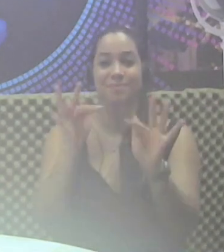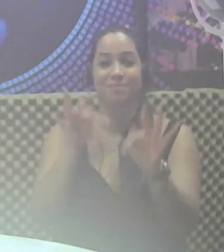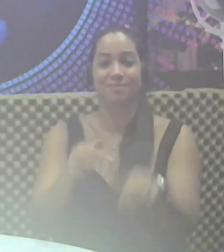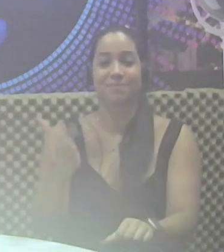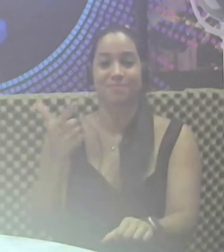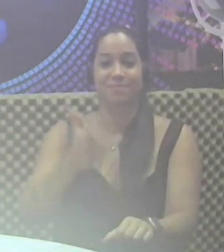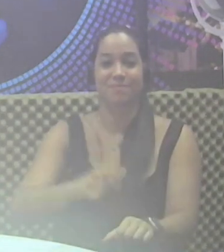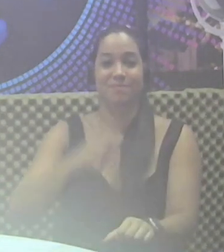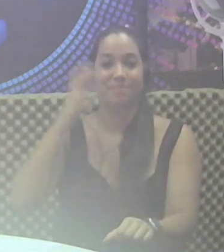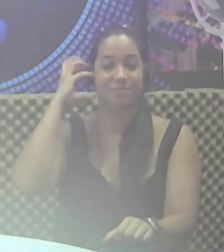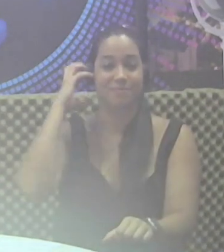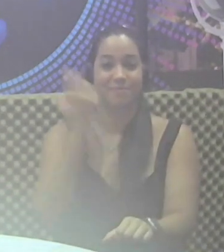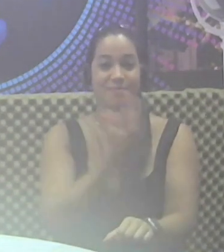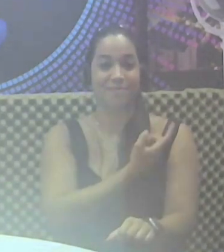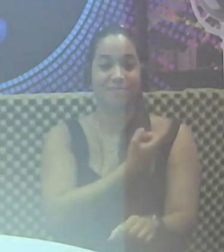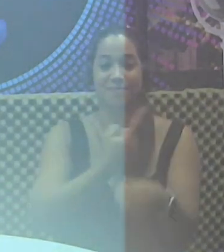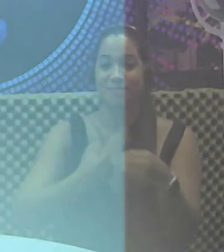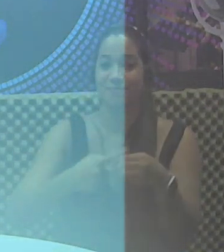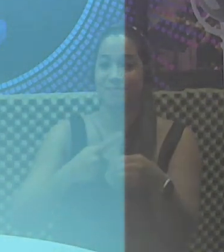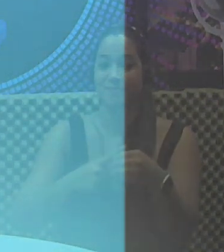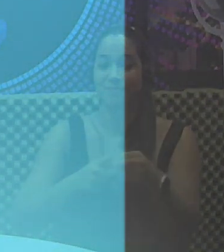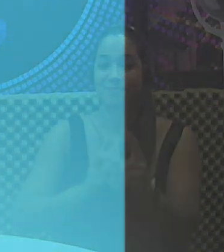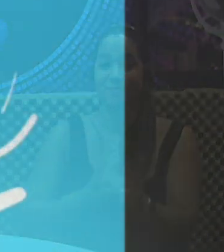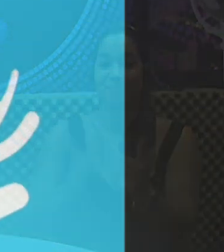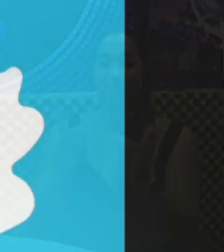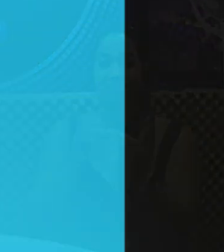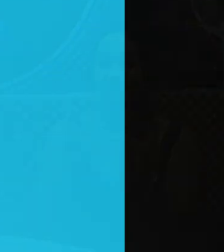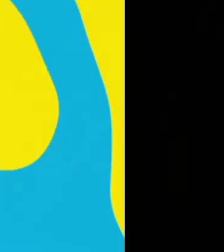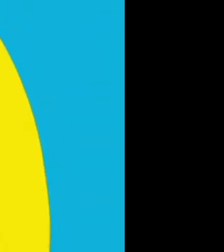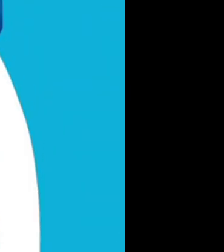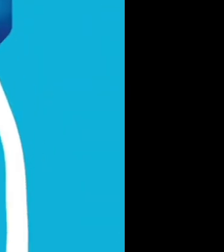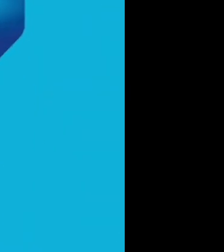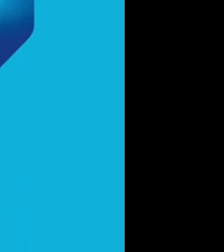aqui mais uma edição do programa da Rádio Nossa Cidade.